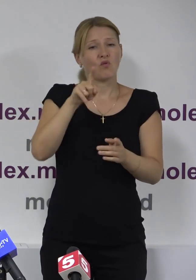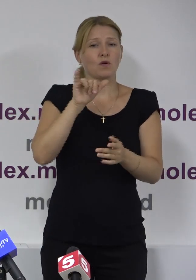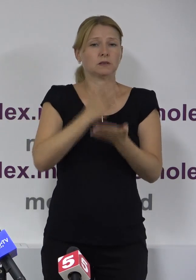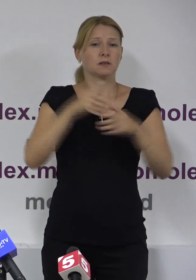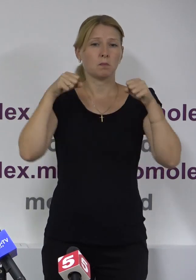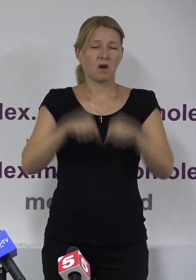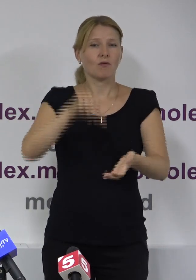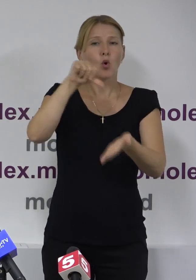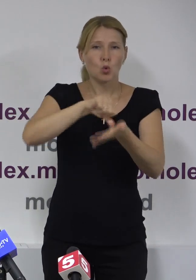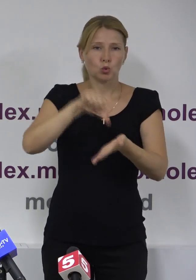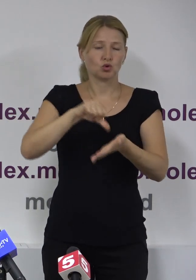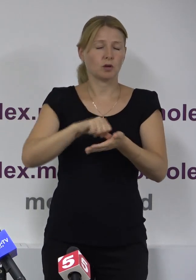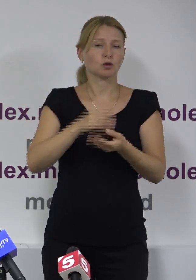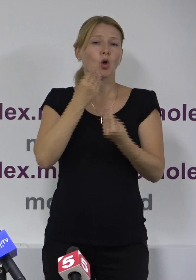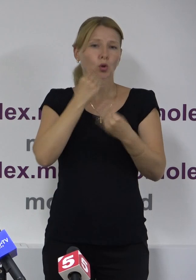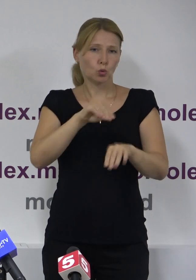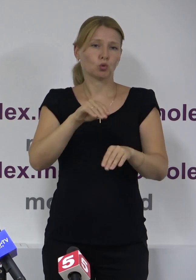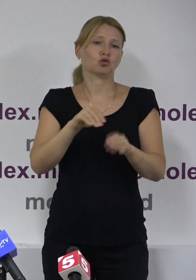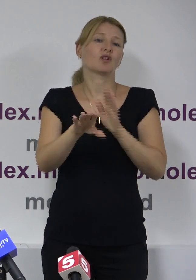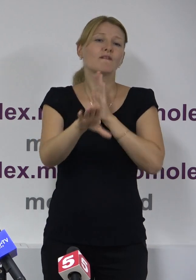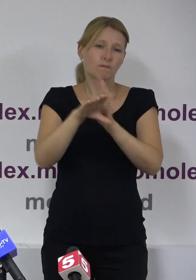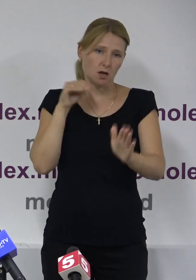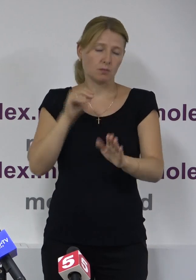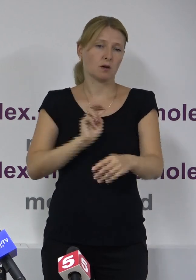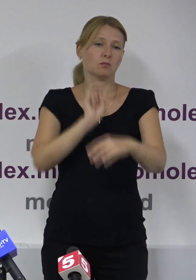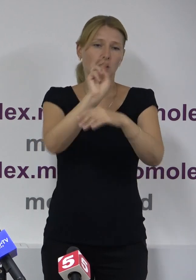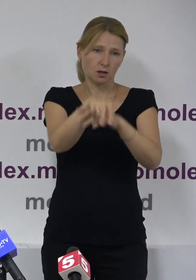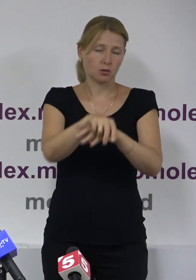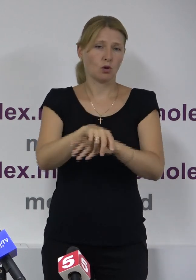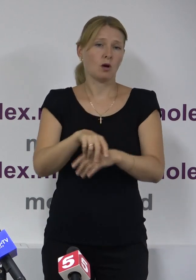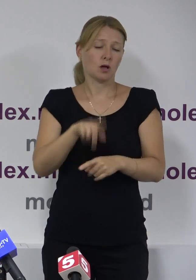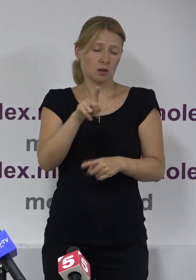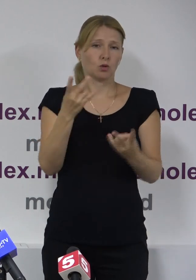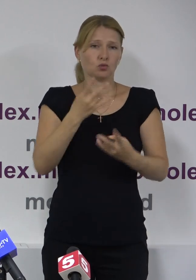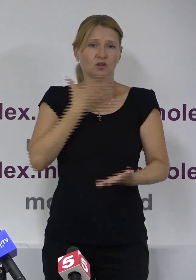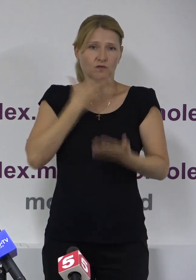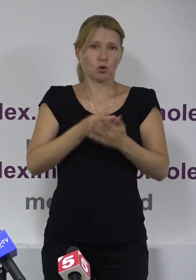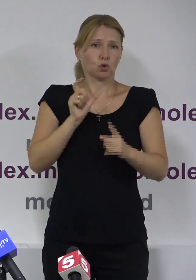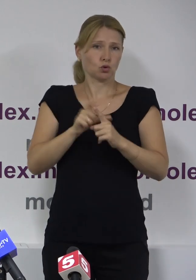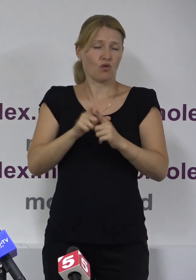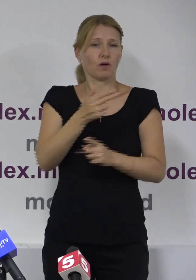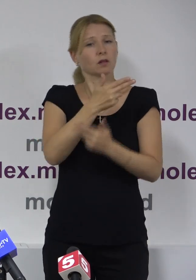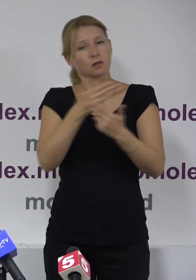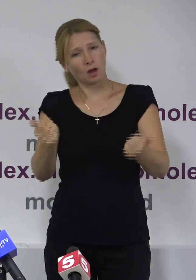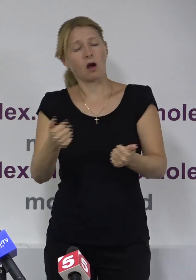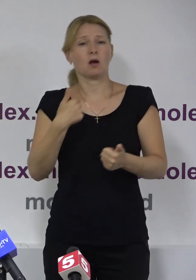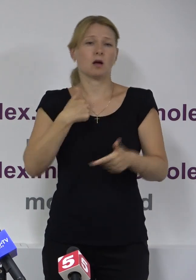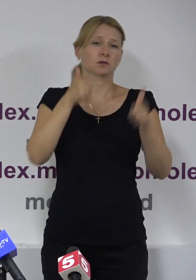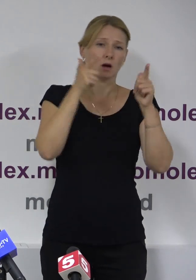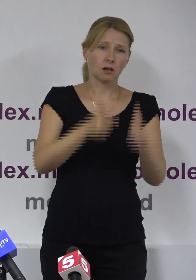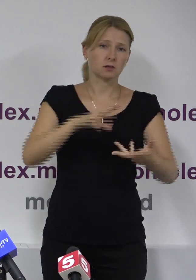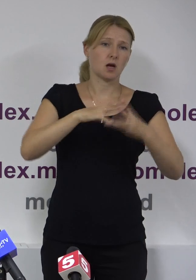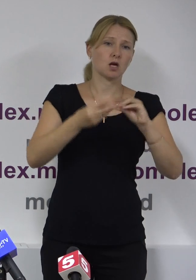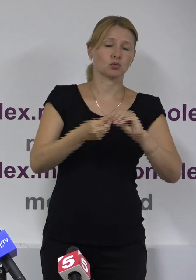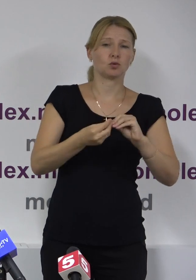fi bine să o faceți pentru ca ulterior să spuneți da, uite, eu am avut ocazia, eu mi-am spus opinia, da, acesta este